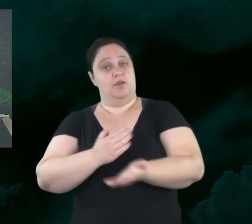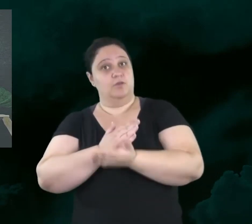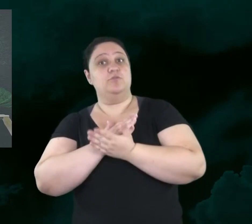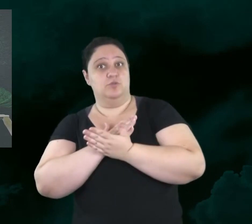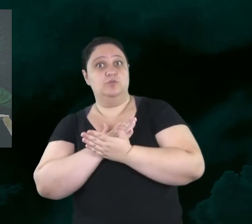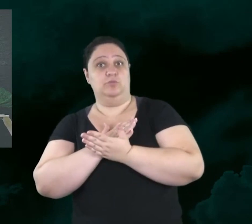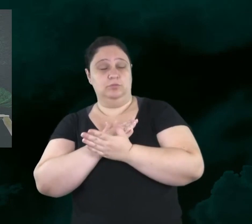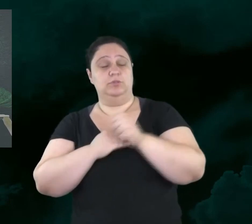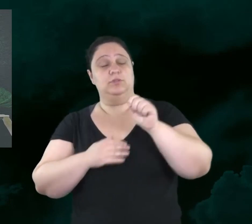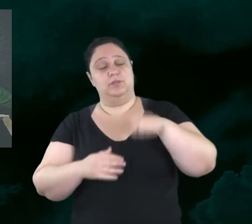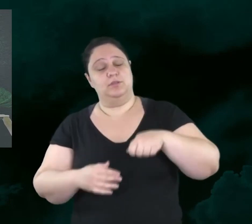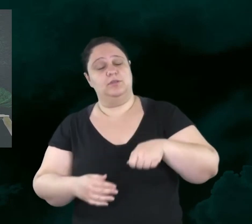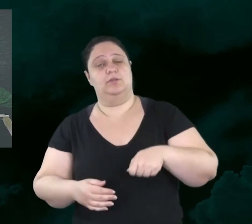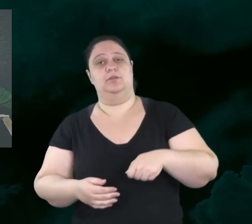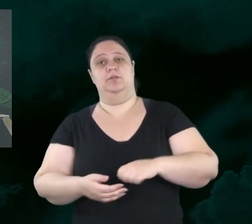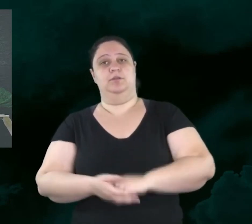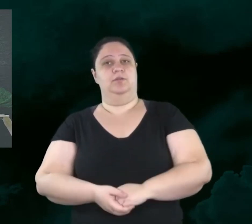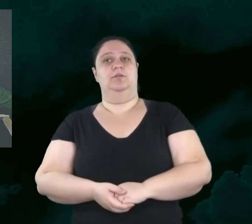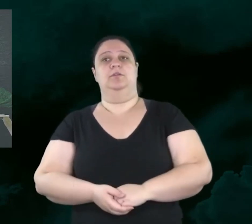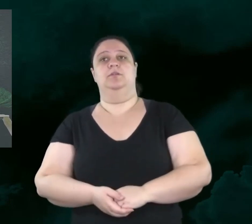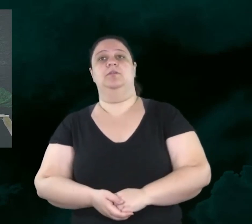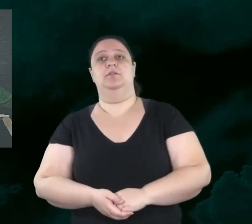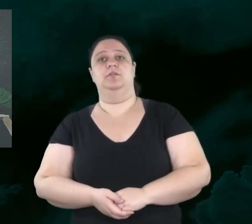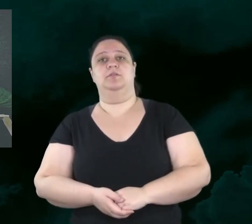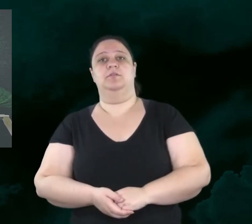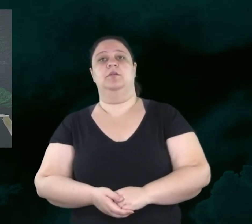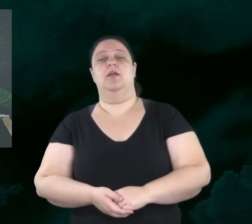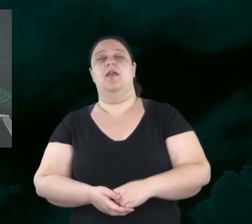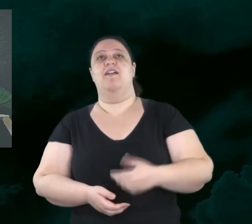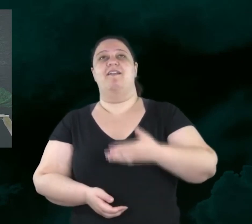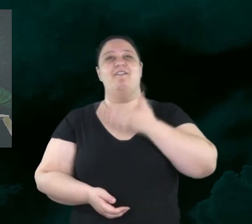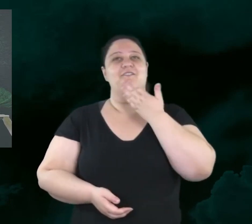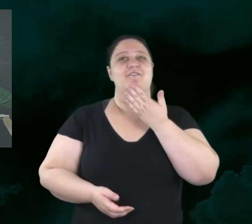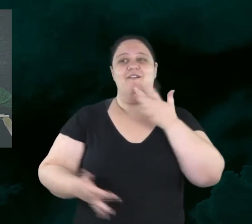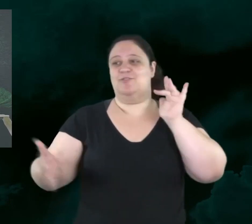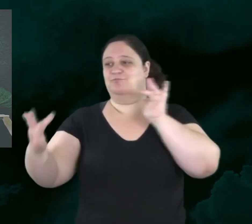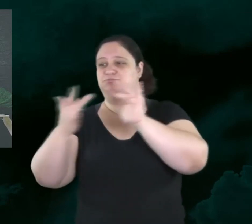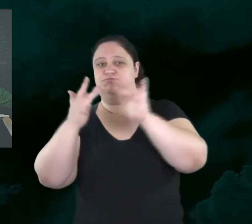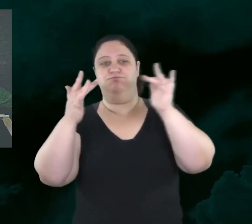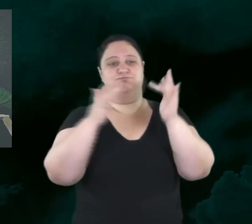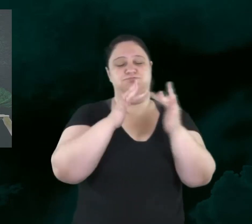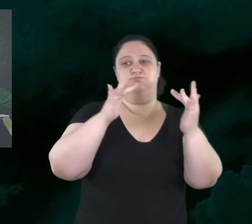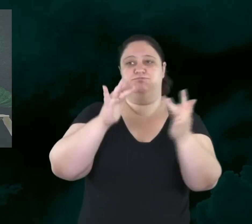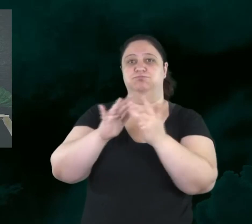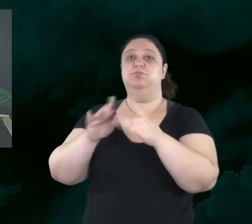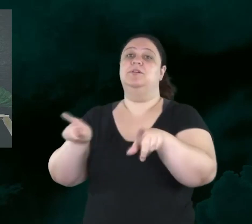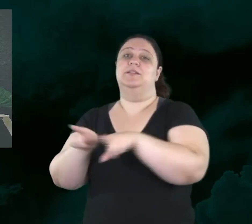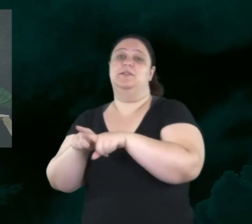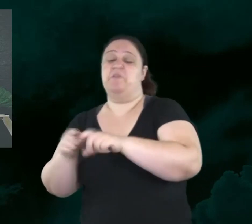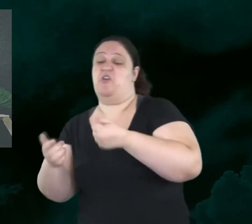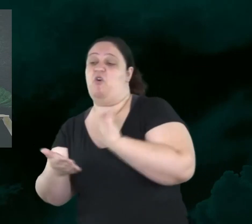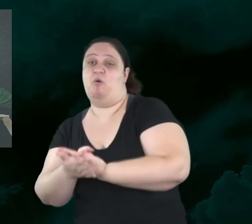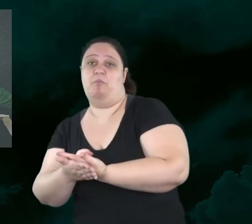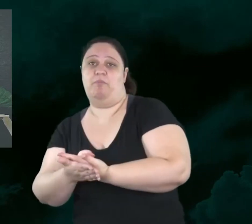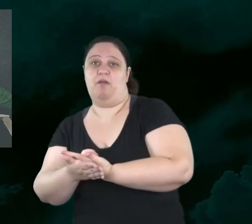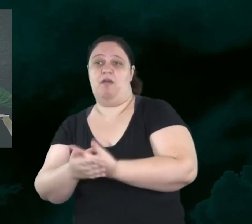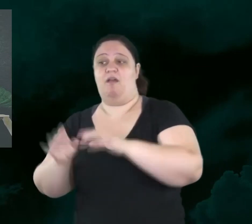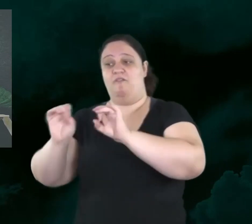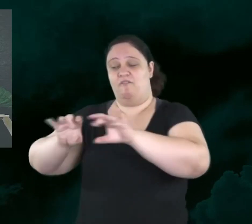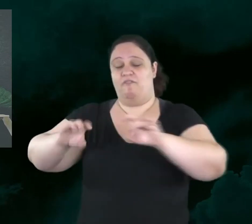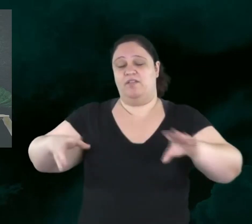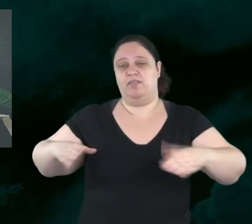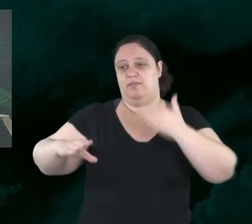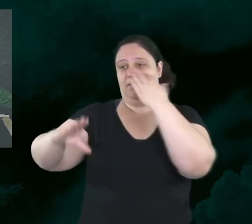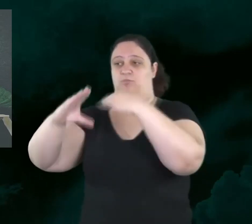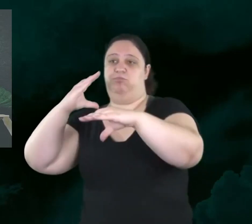espetaculares que nos faz ter acesso aos produtos, aos serviços, de